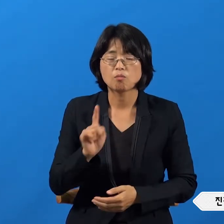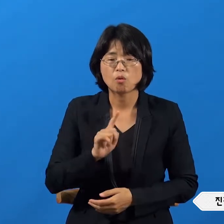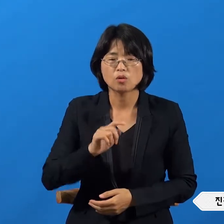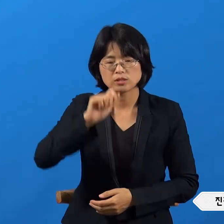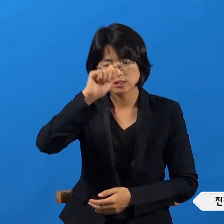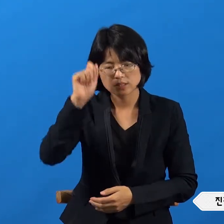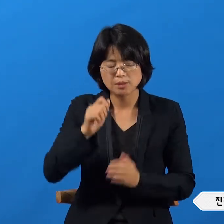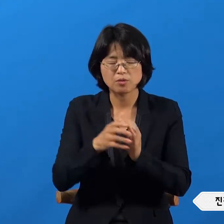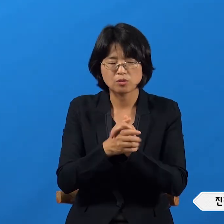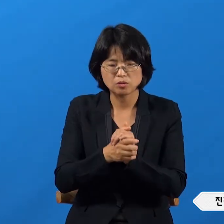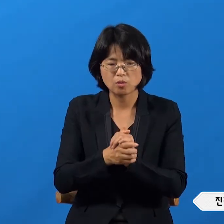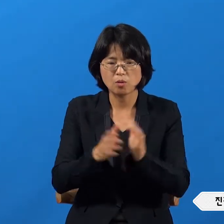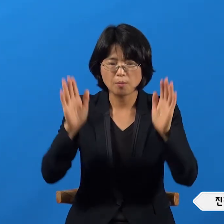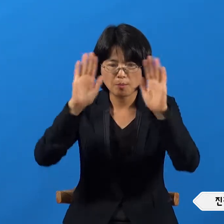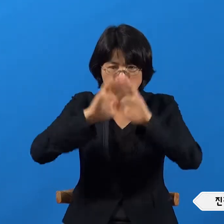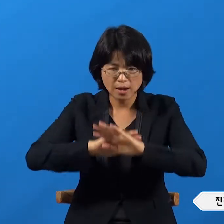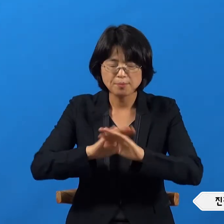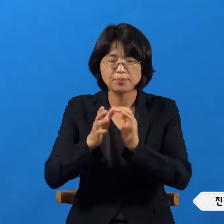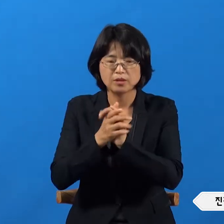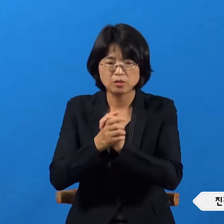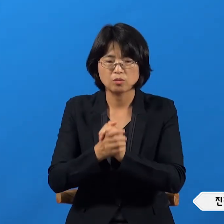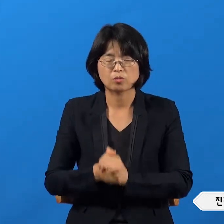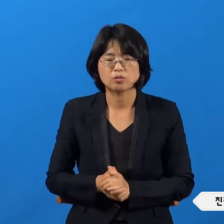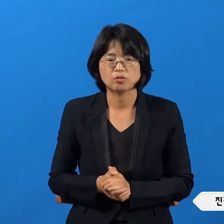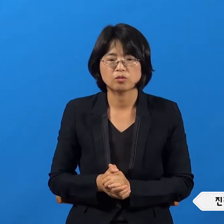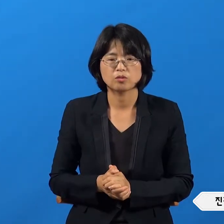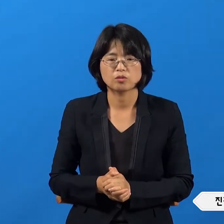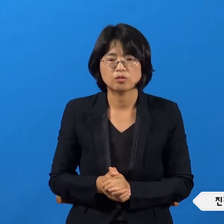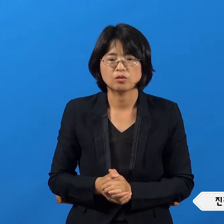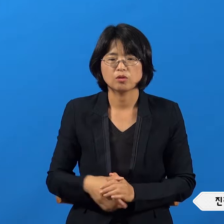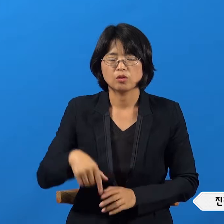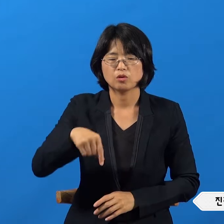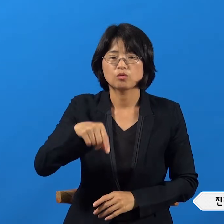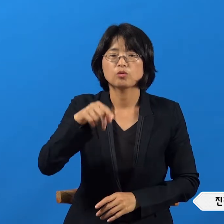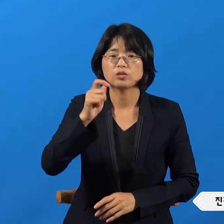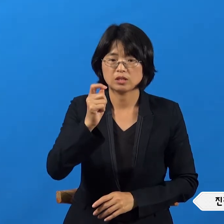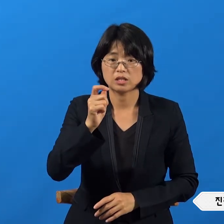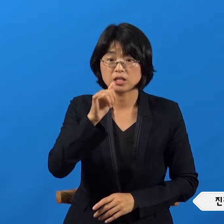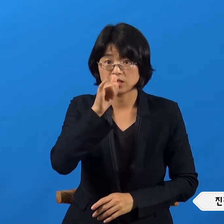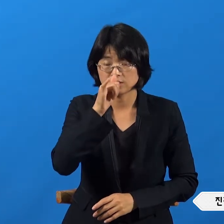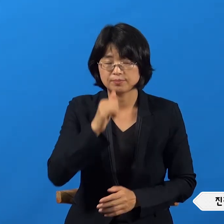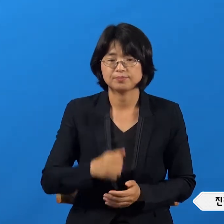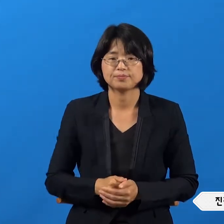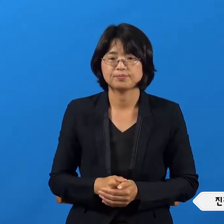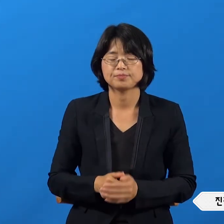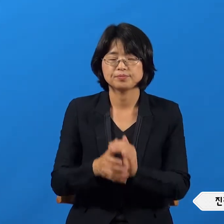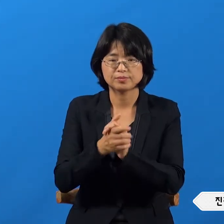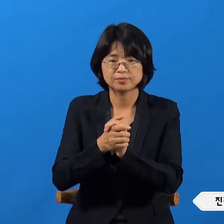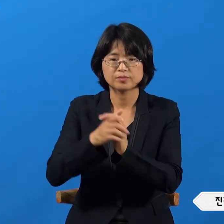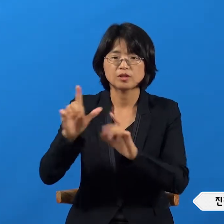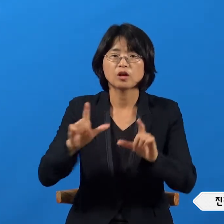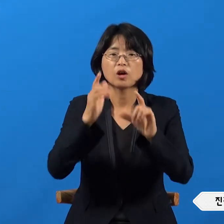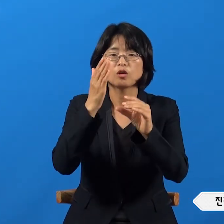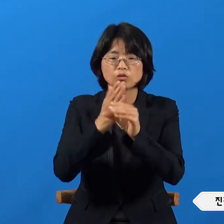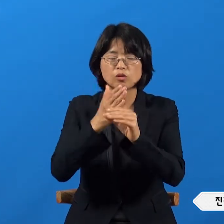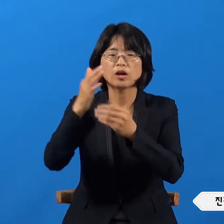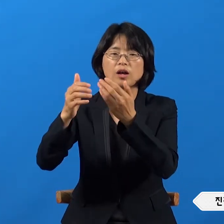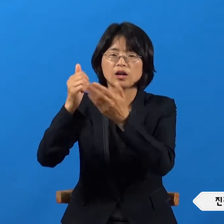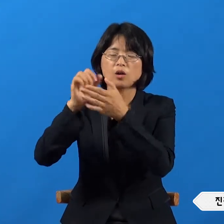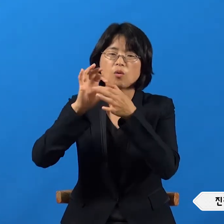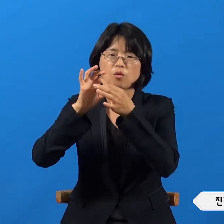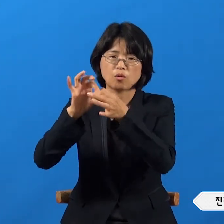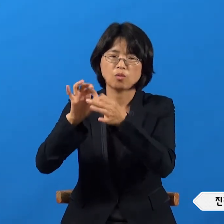quiet time 큐티도 있습니다. 내 기도의 삶 가운데 가지는 하나님과의 관계, 그것이 언제든